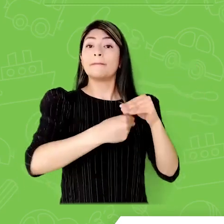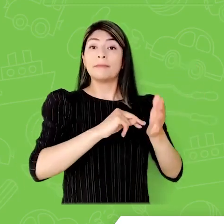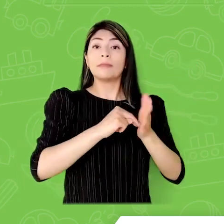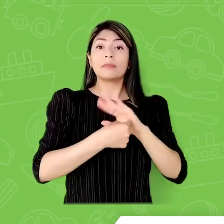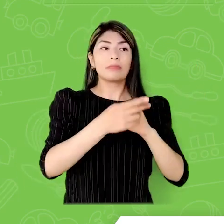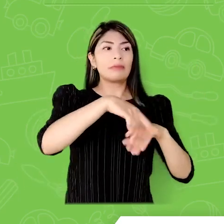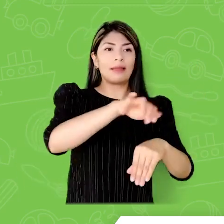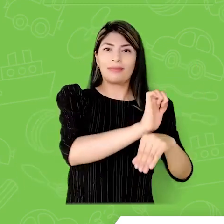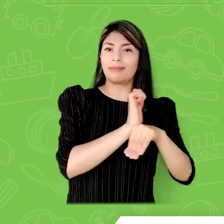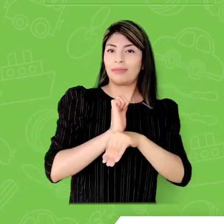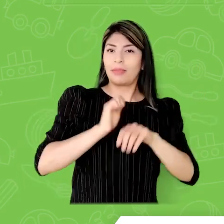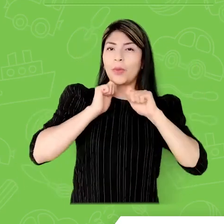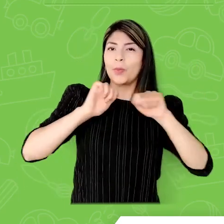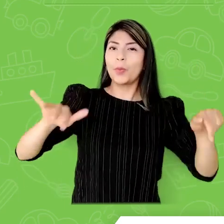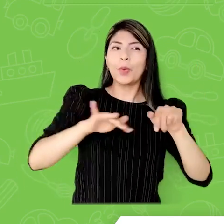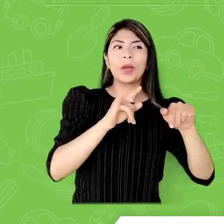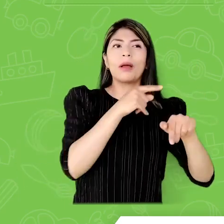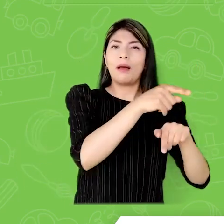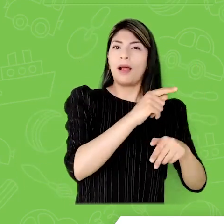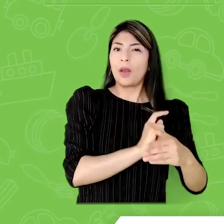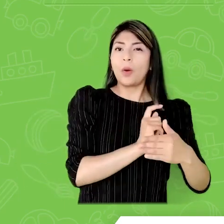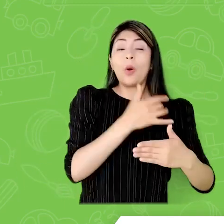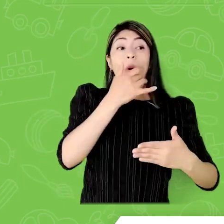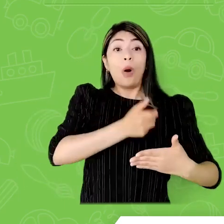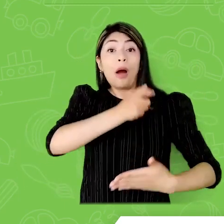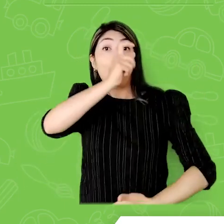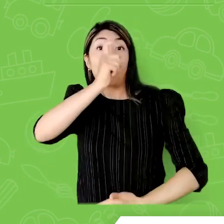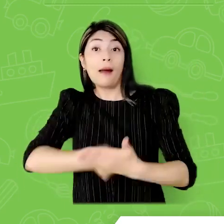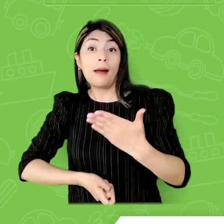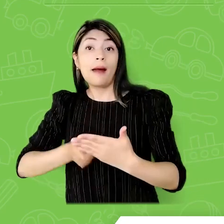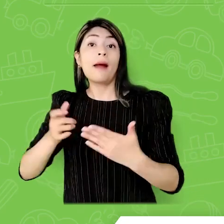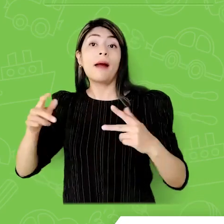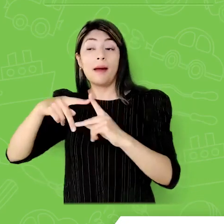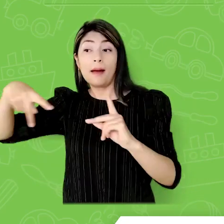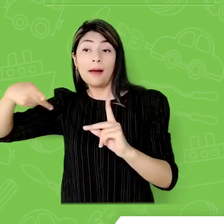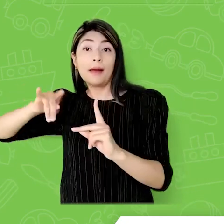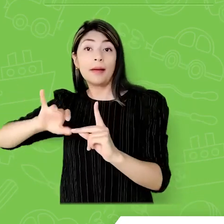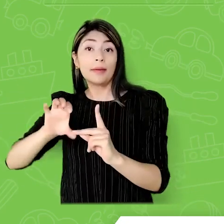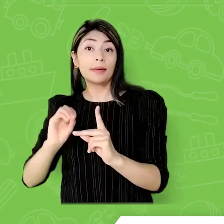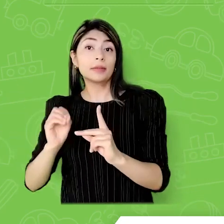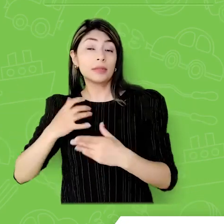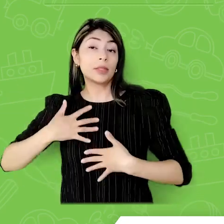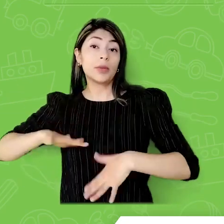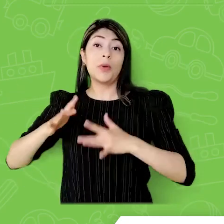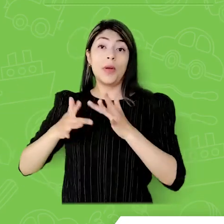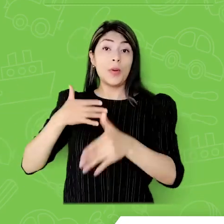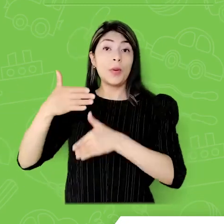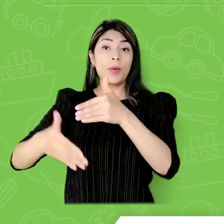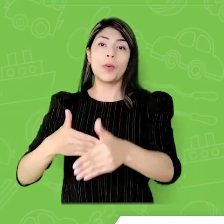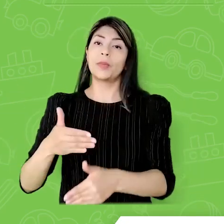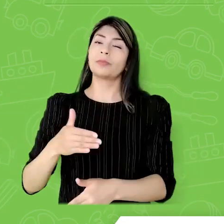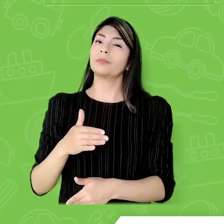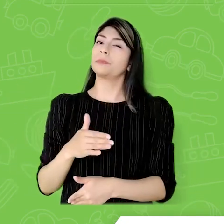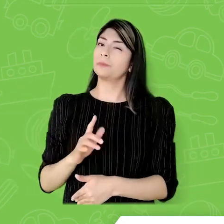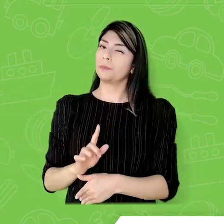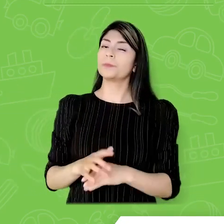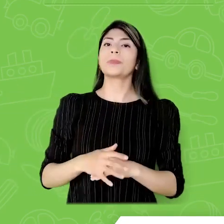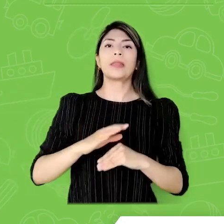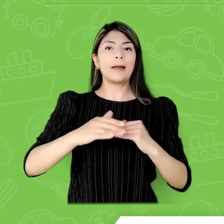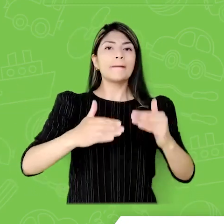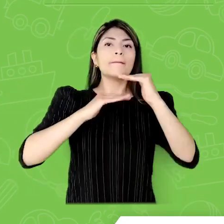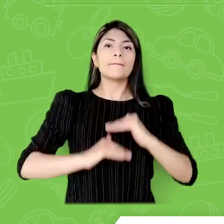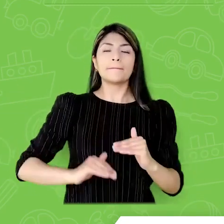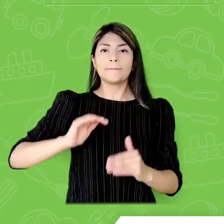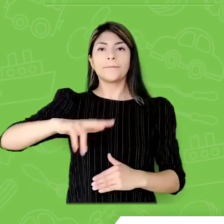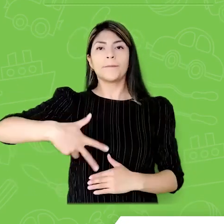proceso de selección. Parágrafo 3. Los ajustes a la información registrada en SIMO de los empleos reportados